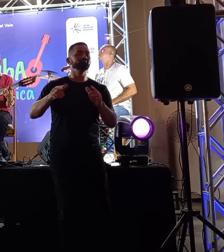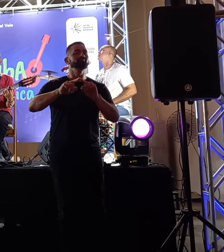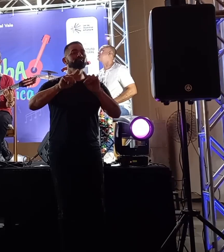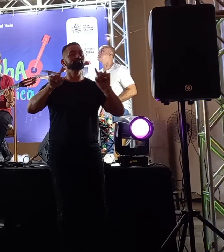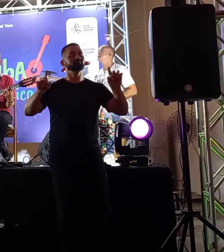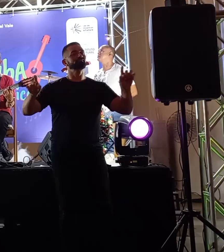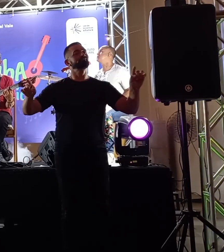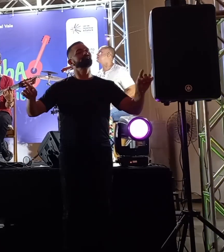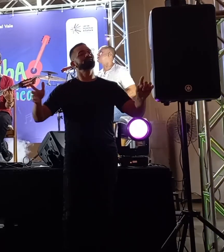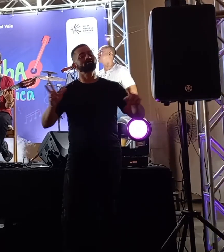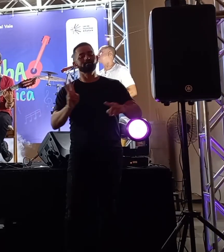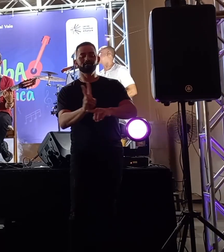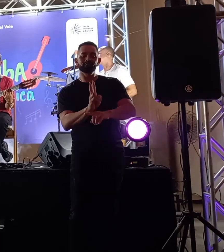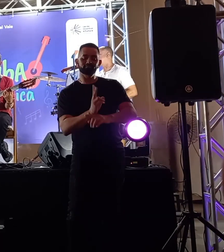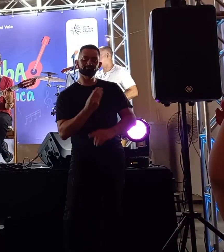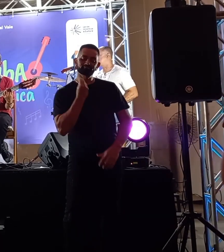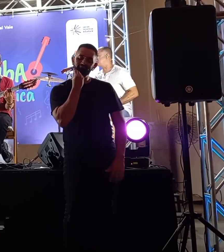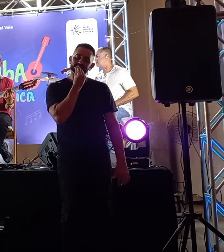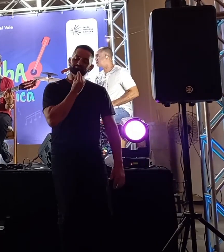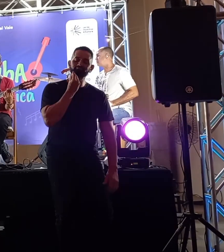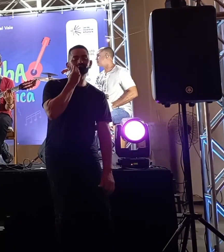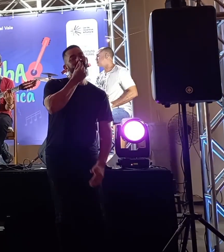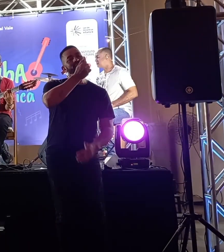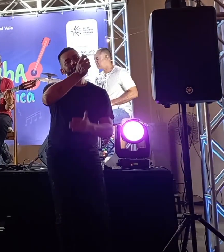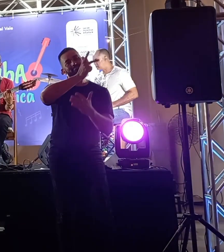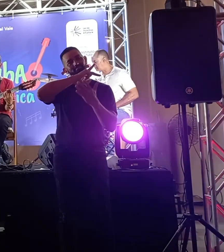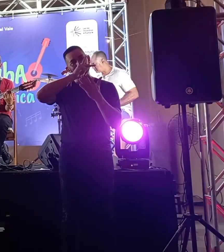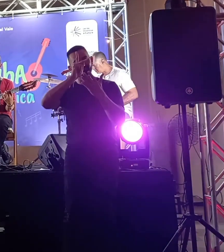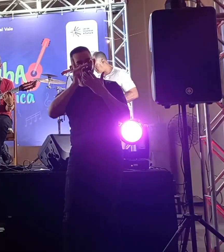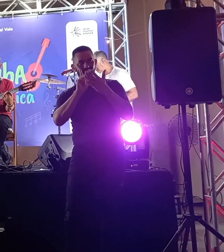No agridoce sabor da poesia,